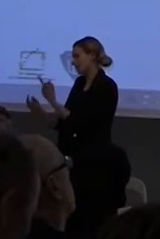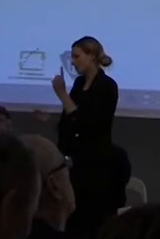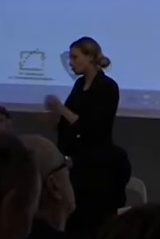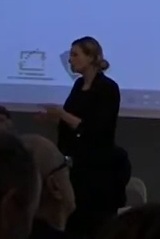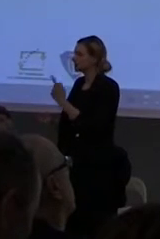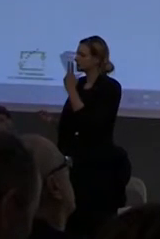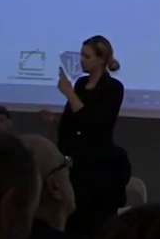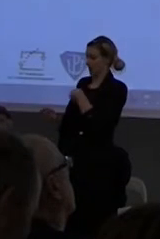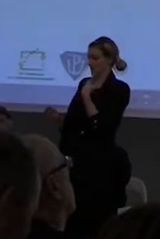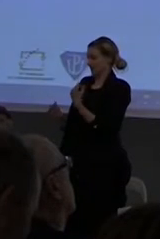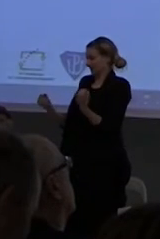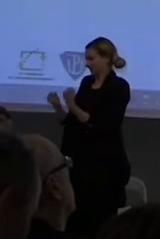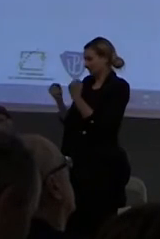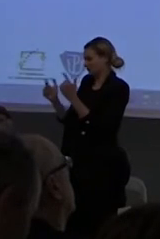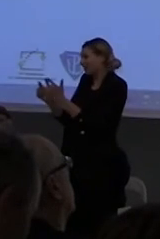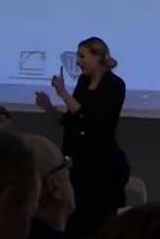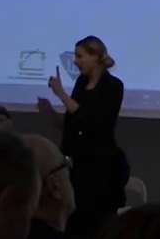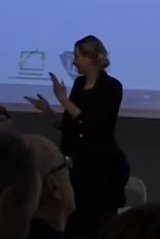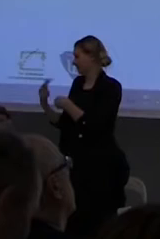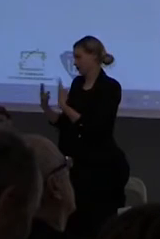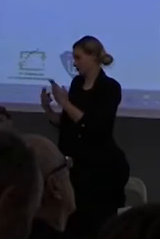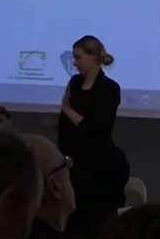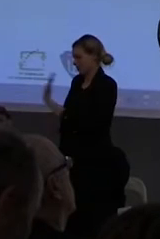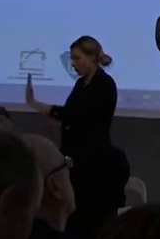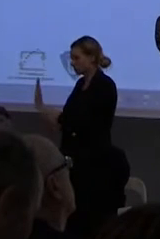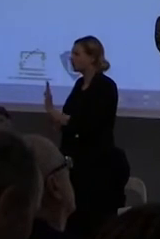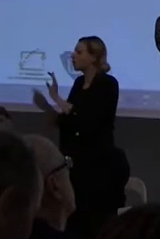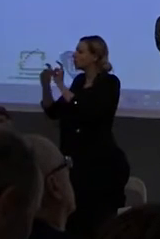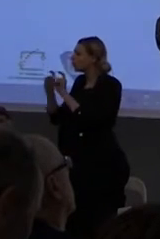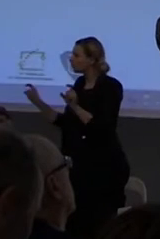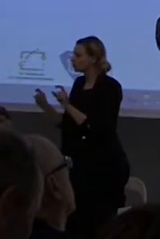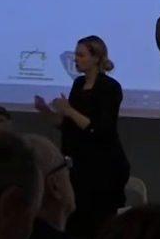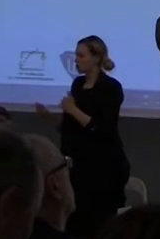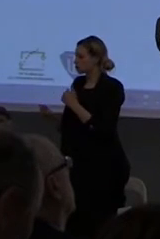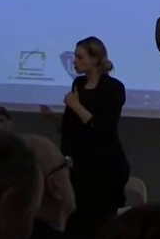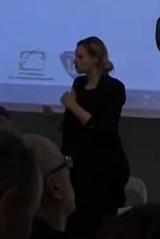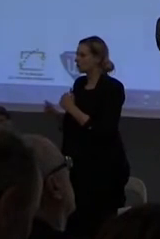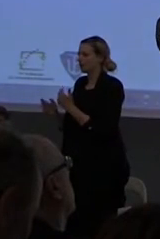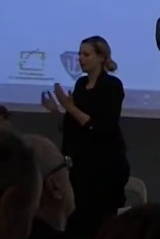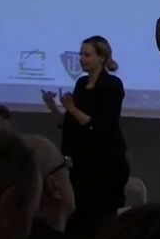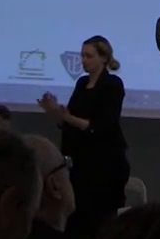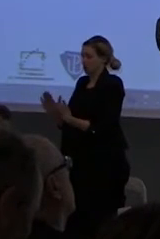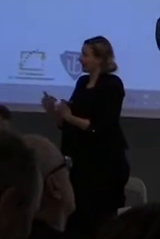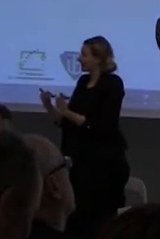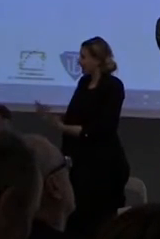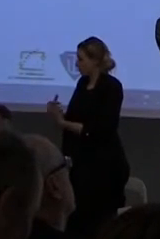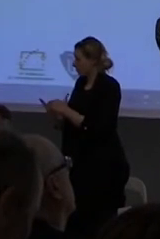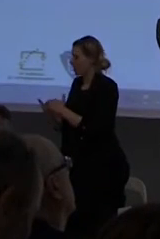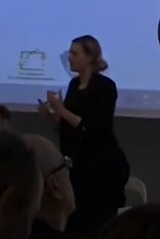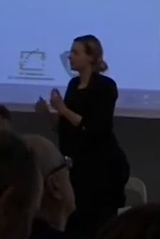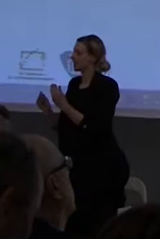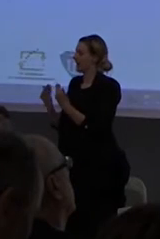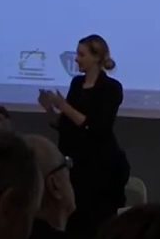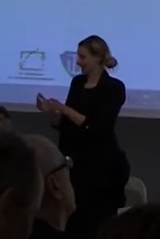žádná dlouhodobá vize pro školy, není možnost zaměstnat toho člověka na delší dobu, čili je to velká